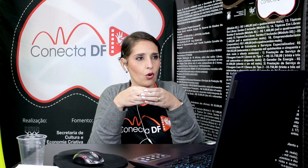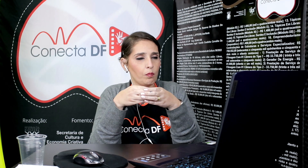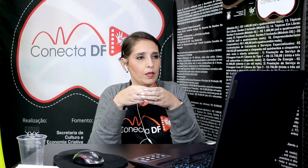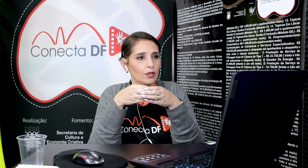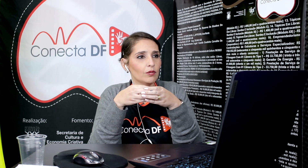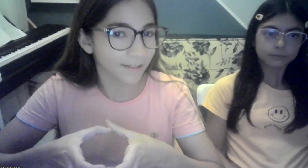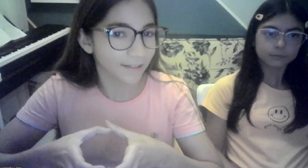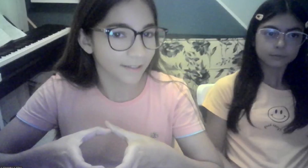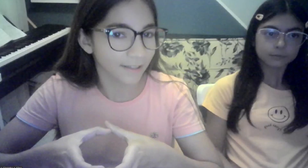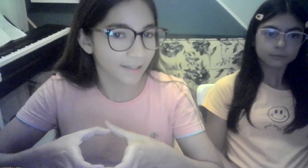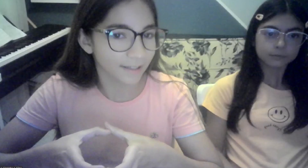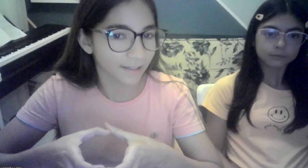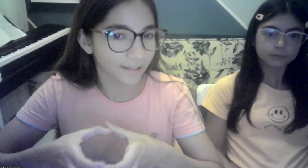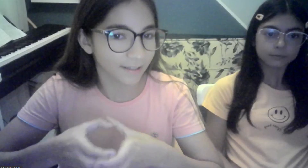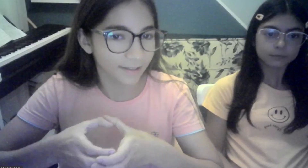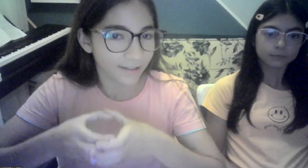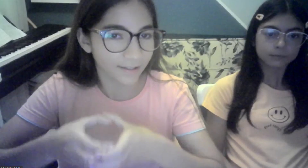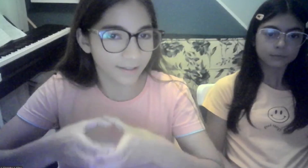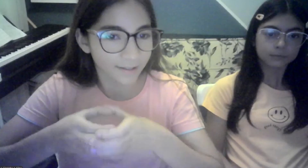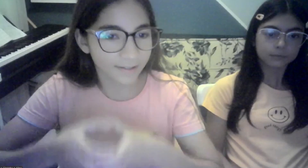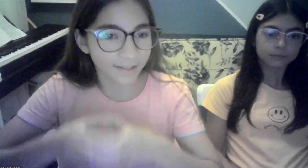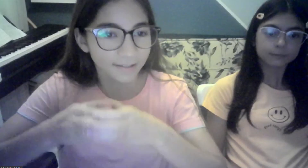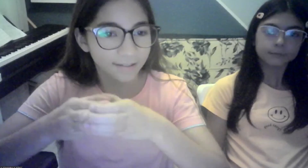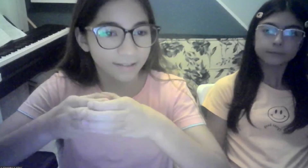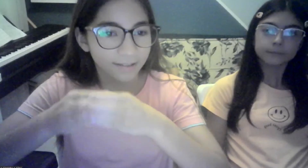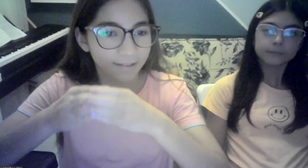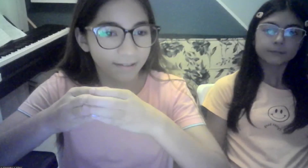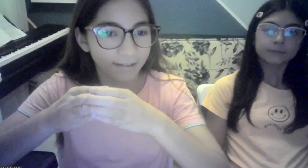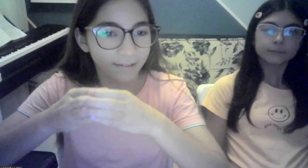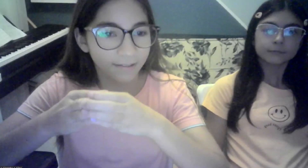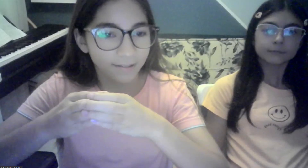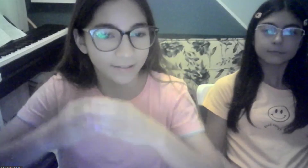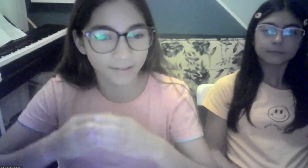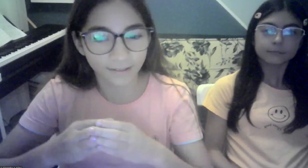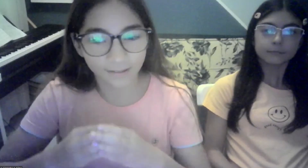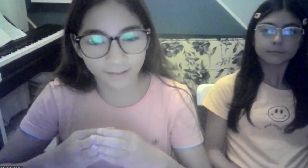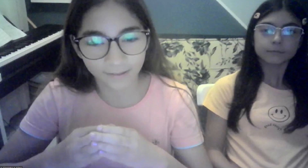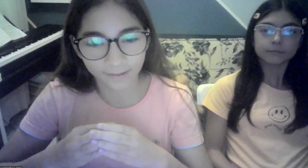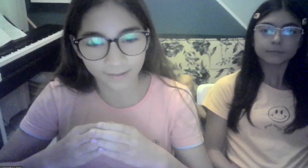Que é o copinho. É. Um classificador para o copinho.